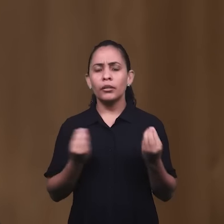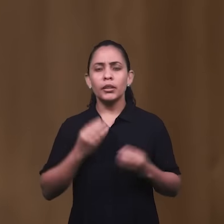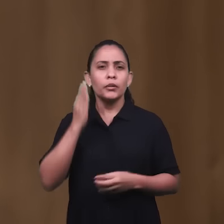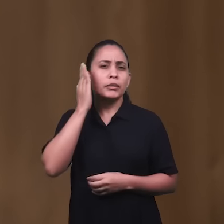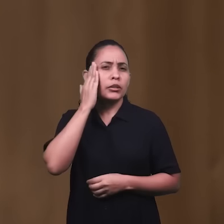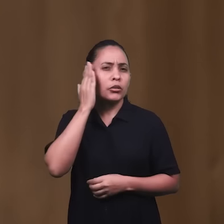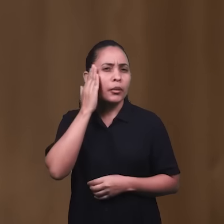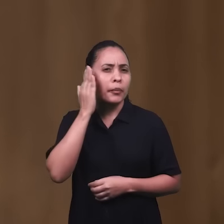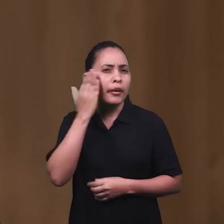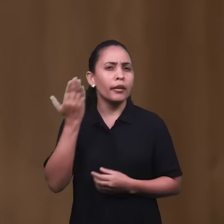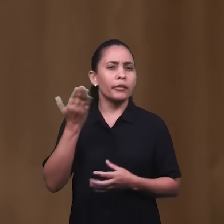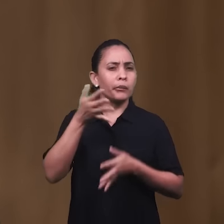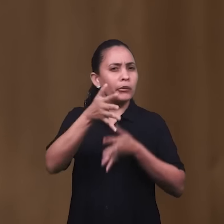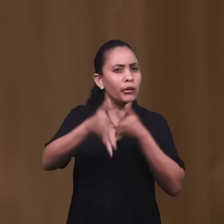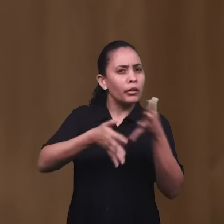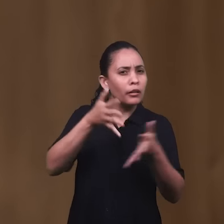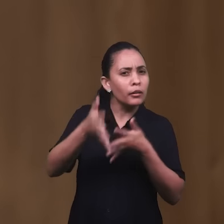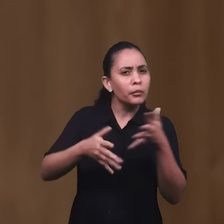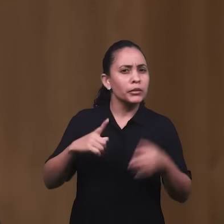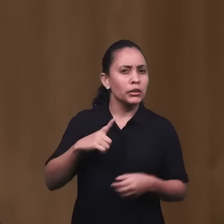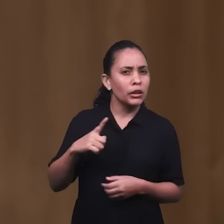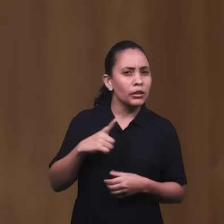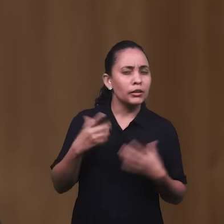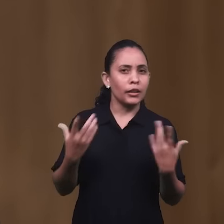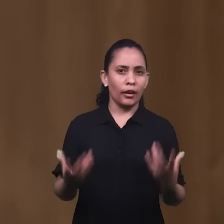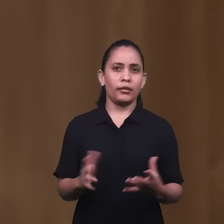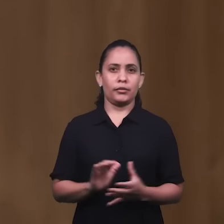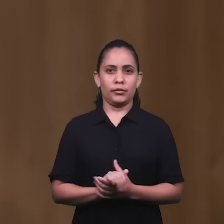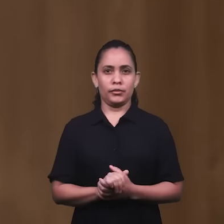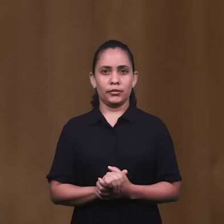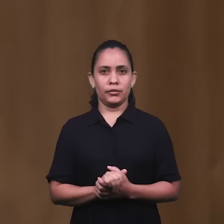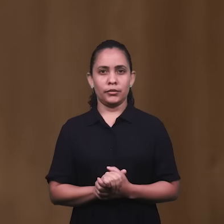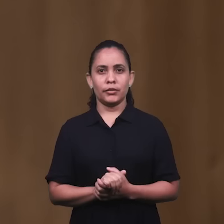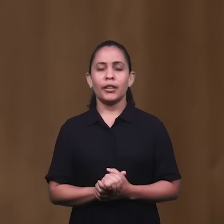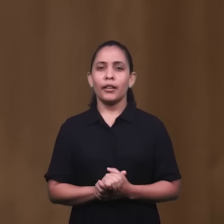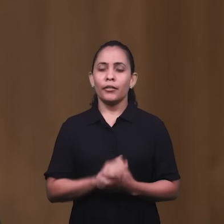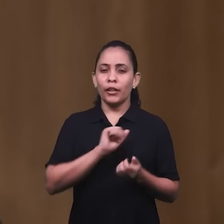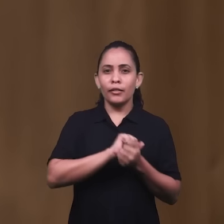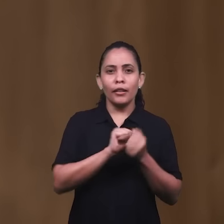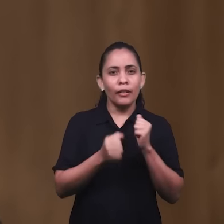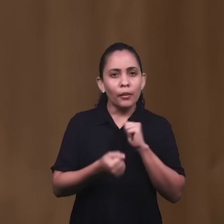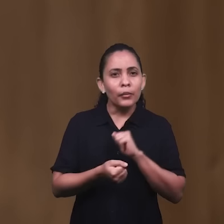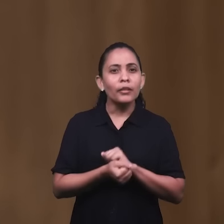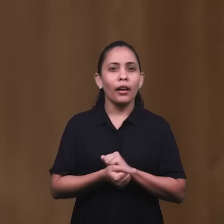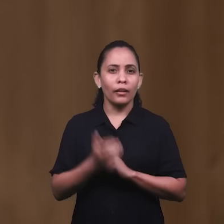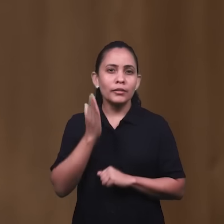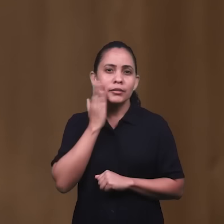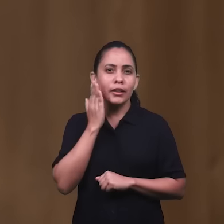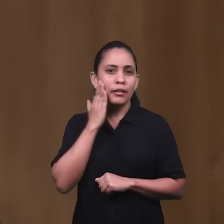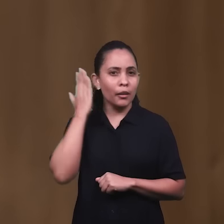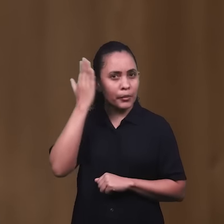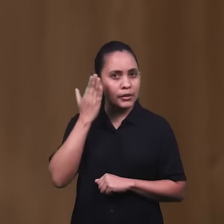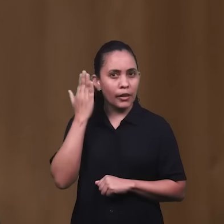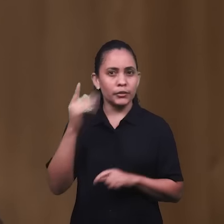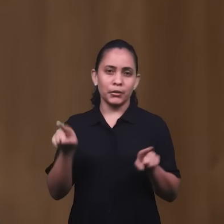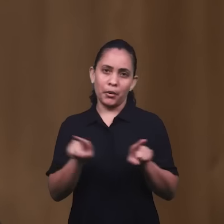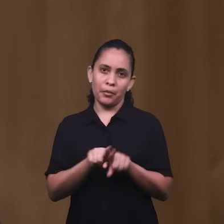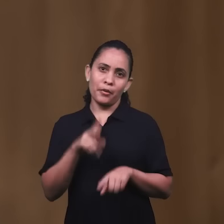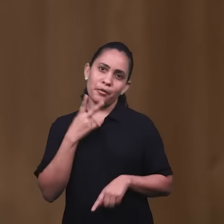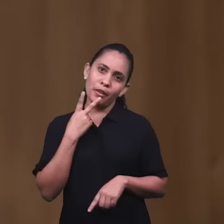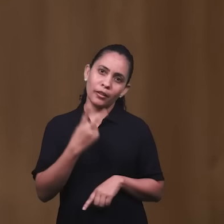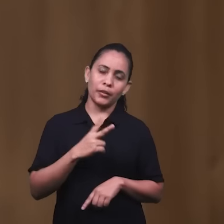de entendimento, o nível de Libras que ele tem. E aí a gente vai se adaptar a isso. O importante é ele compreender a mensagem. E até